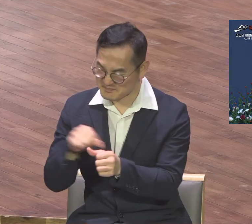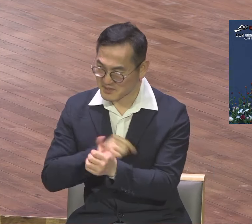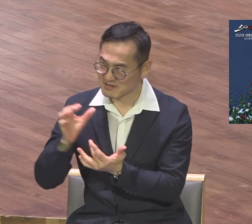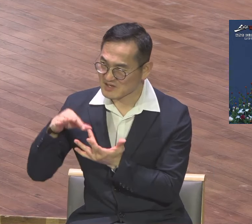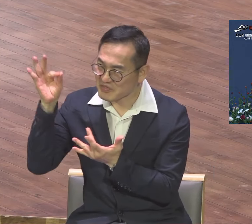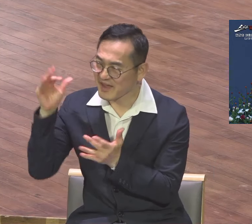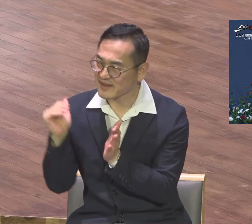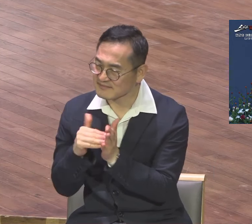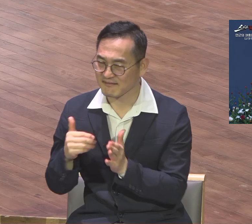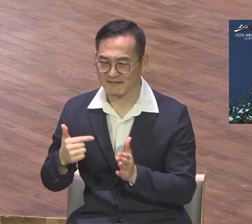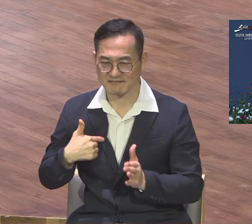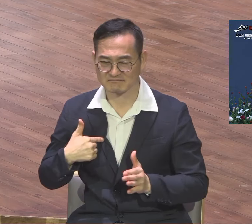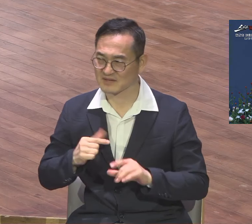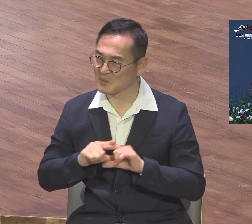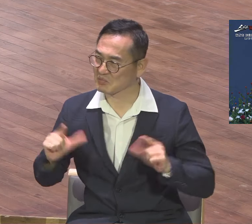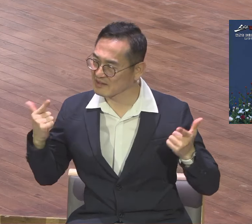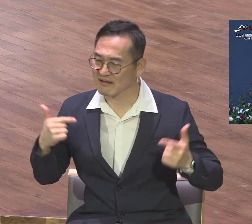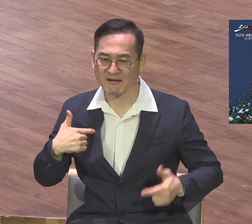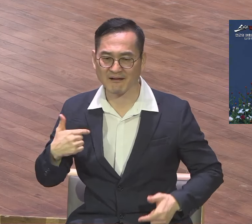부르셨다.